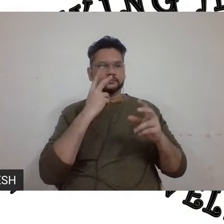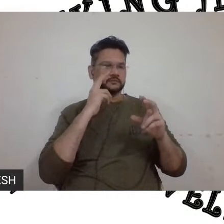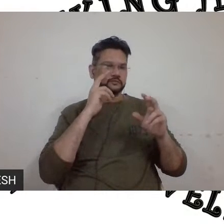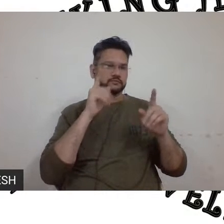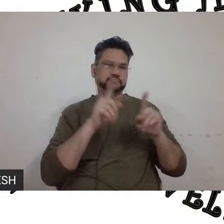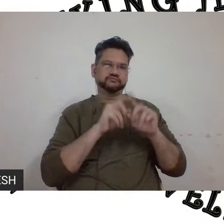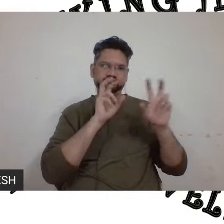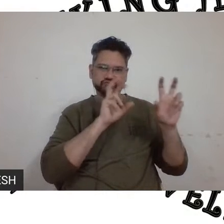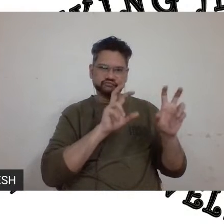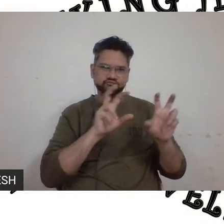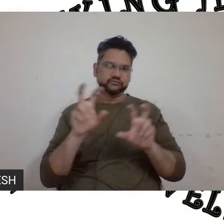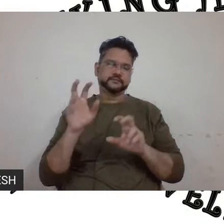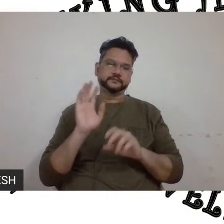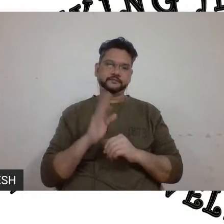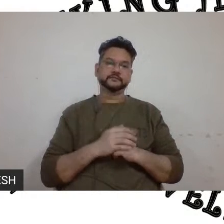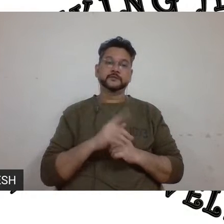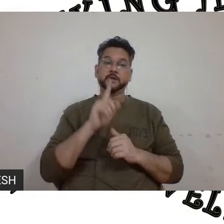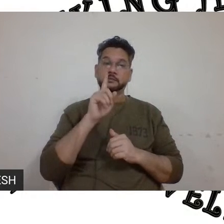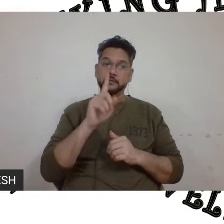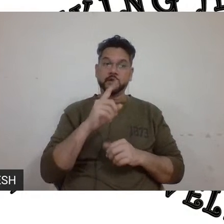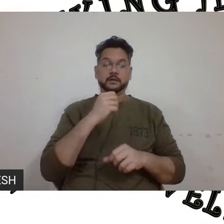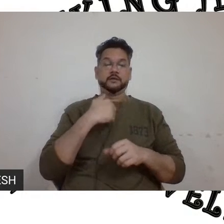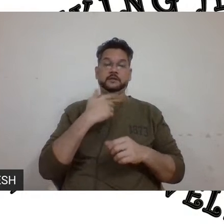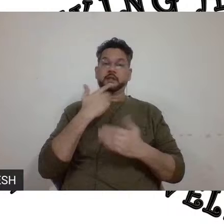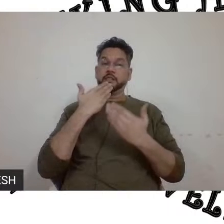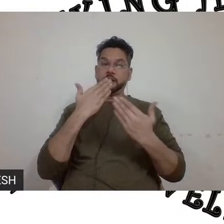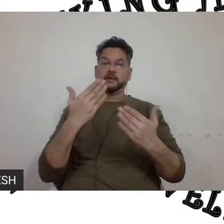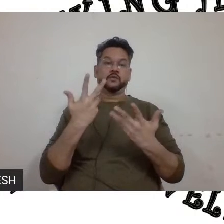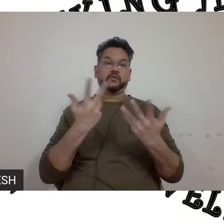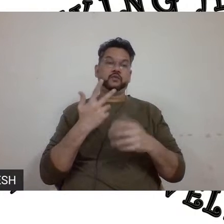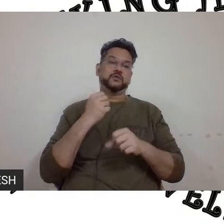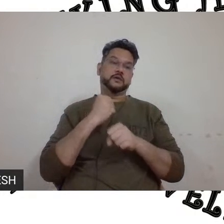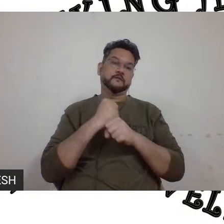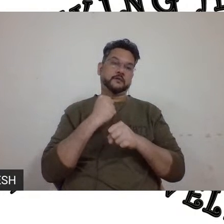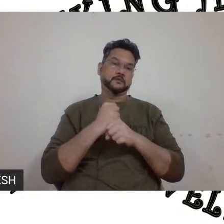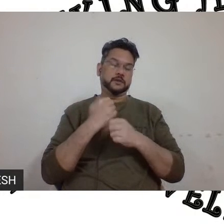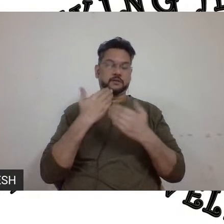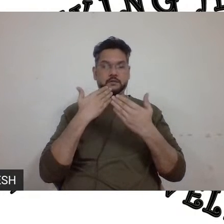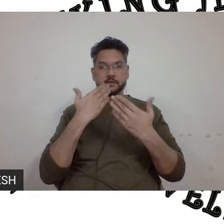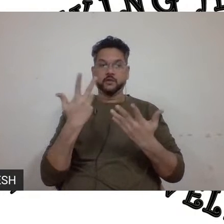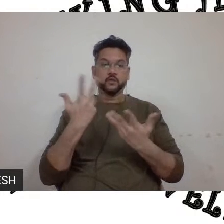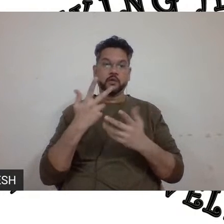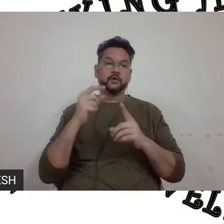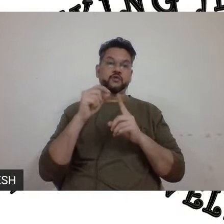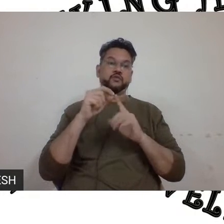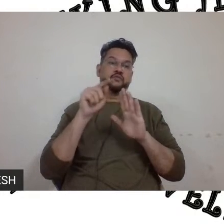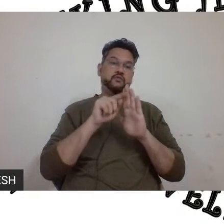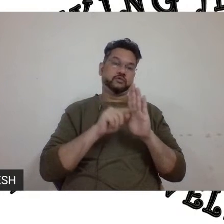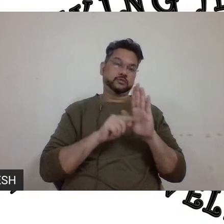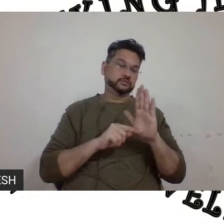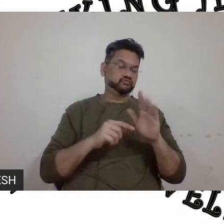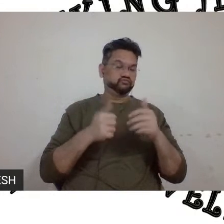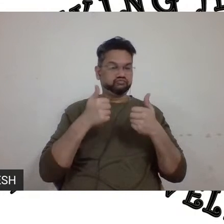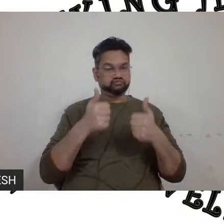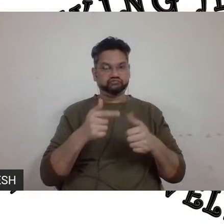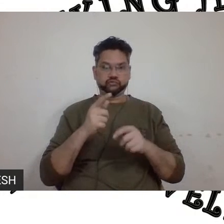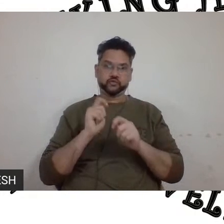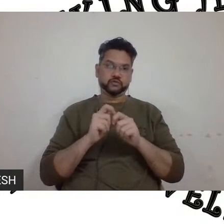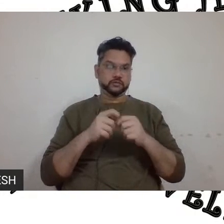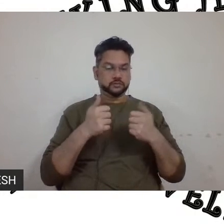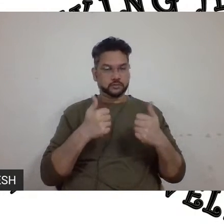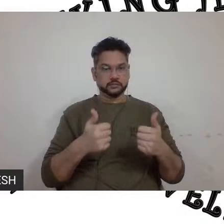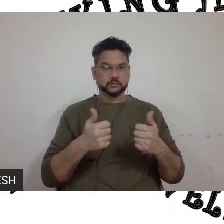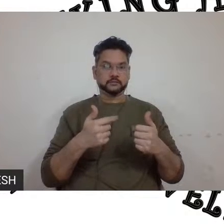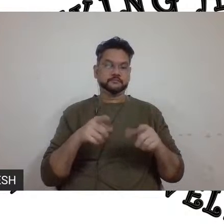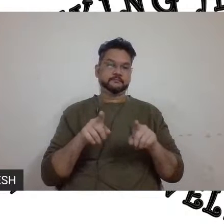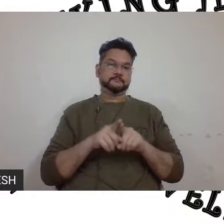कि गवर्नमेंट ऑफ इंडिया ने काम बहुत अच्छा किया है, पॉलिसी बहुत बढ़िया बनाई है, प्रिंसिपल्स बहुत